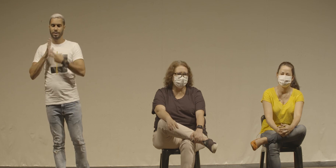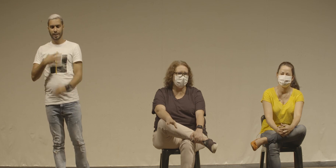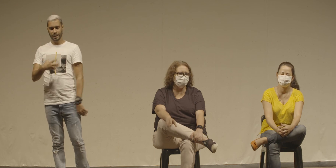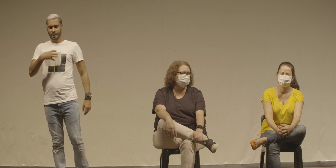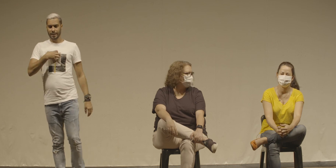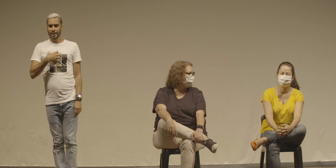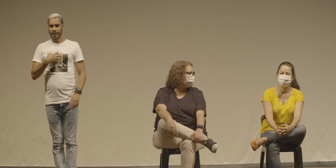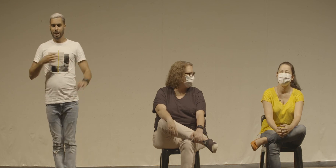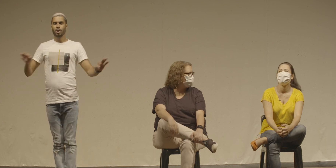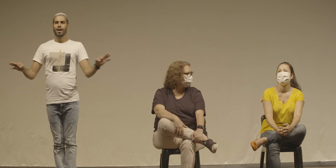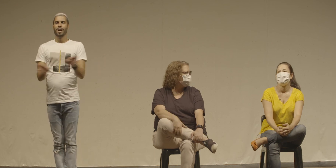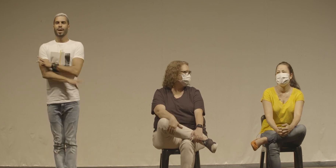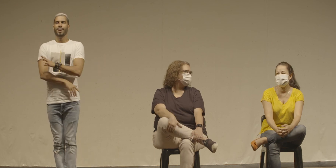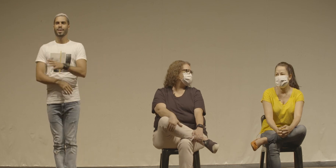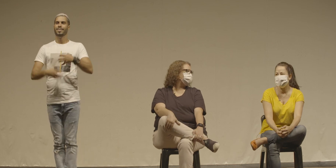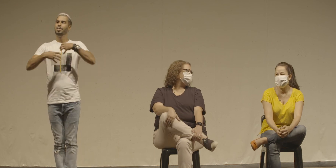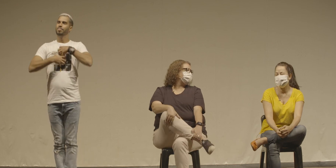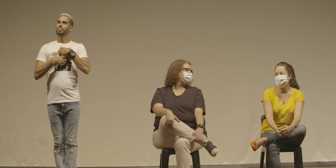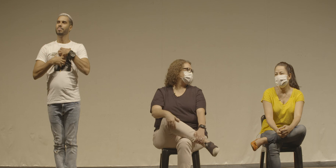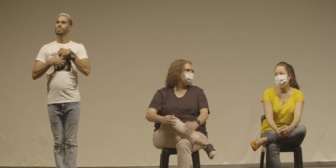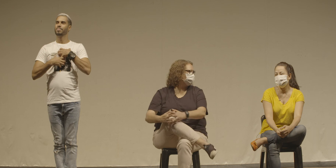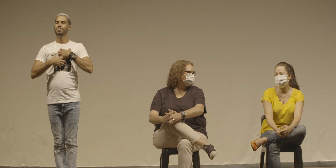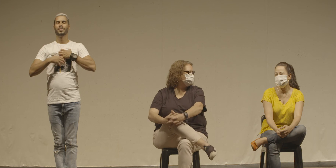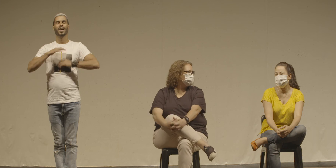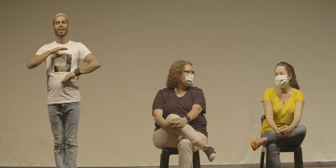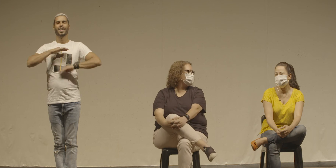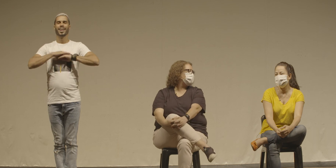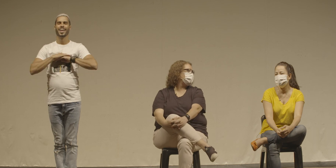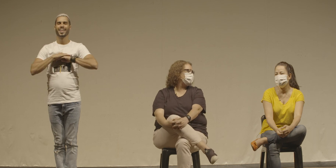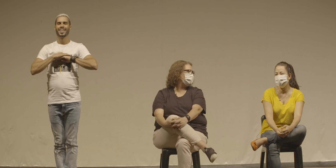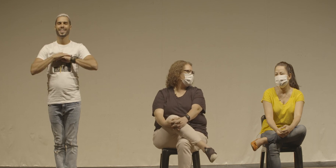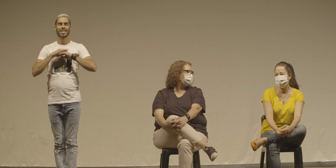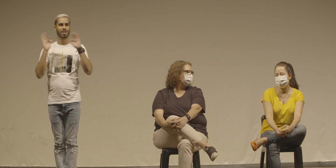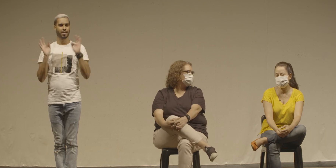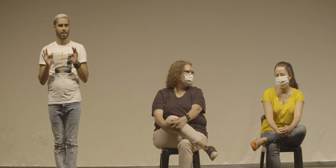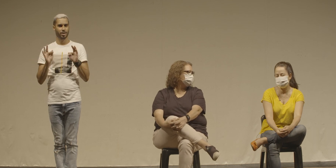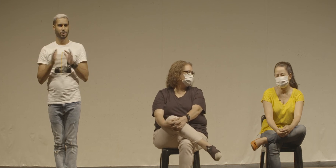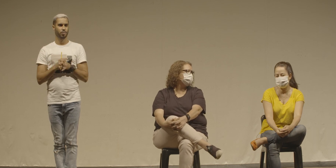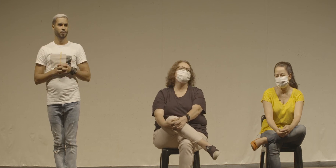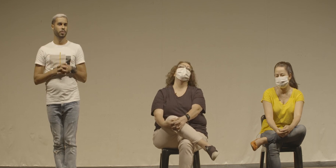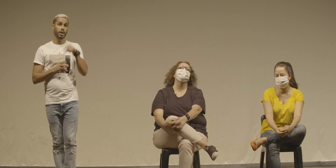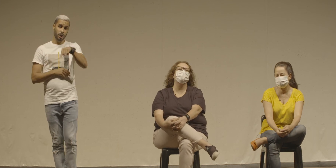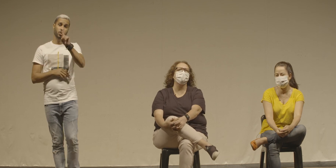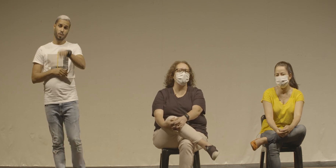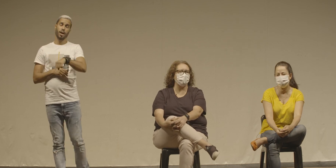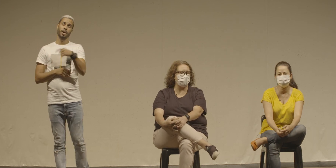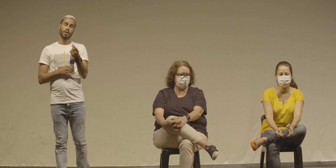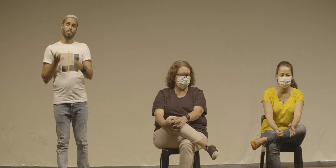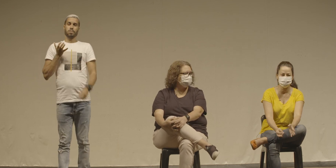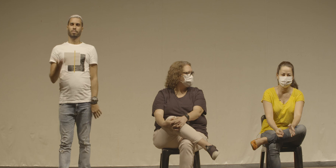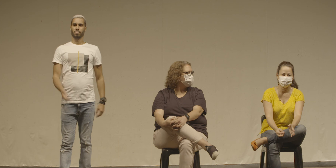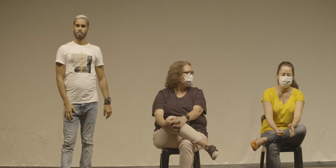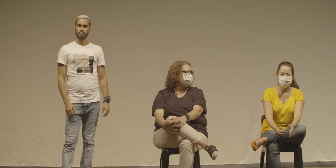eu acho que isso nós temos, né? Sim, eu acho que tem a ver muito com o que a gente também, assim, escolheu